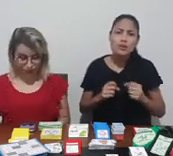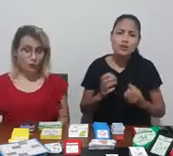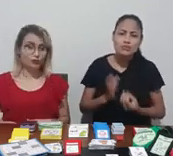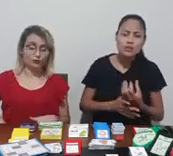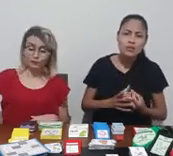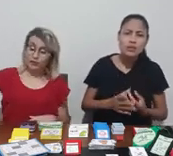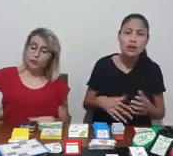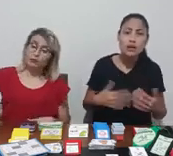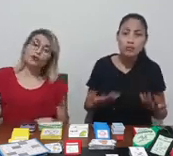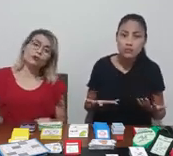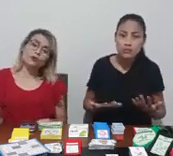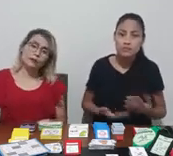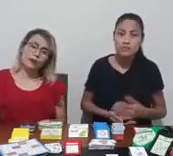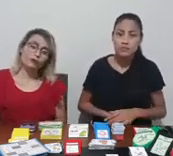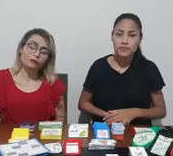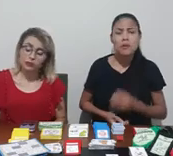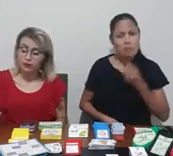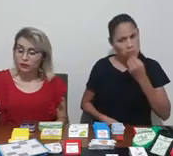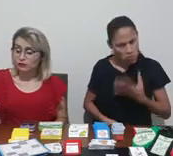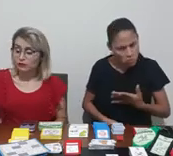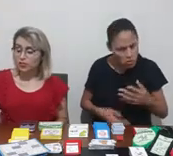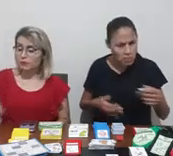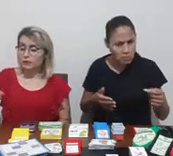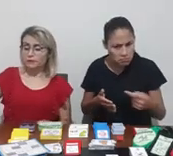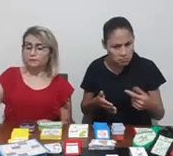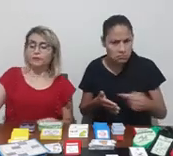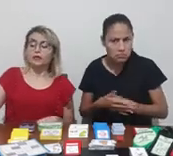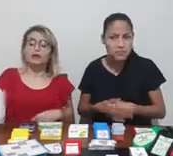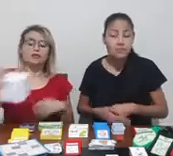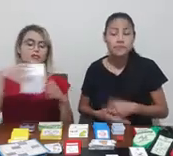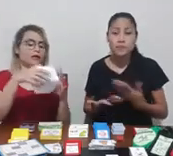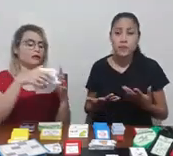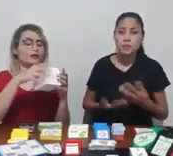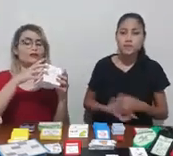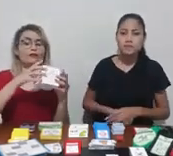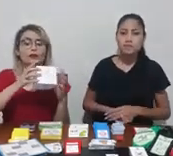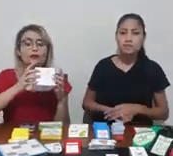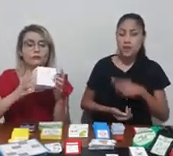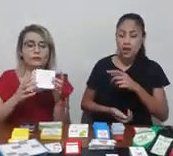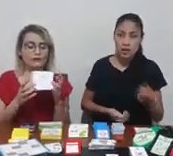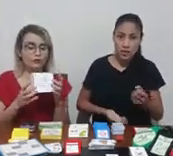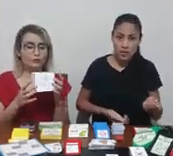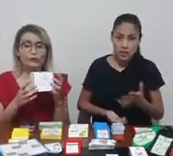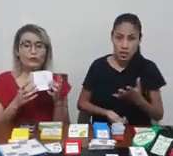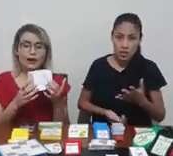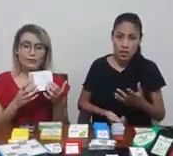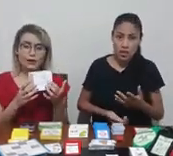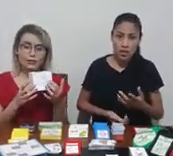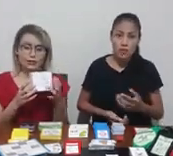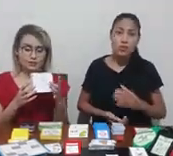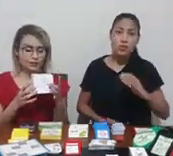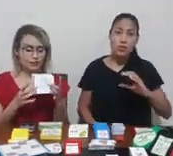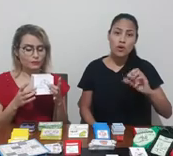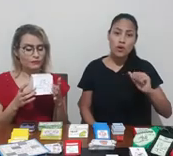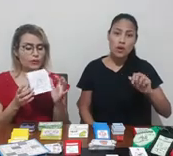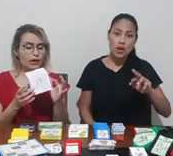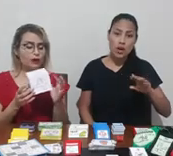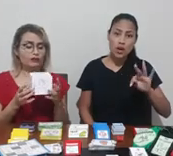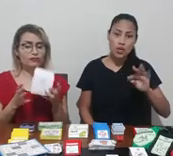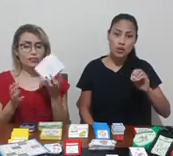confeccionados? Ótimo, muito boa pergunta. Veja bem, esse dado aqui foi feito com cartolina,